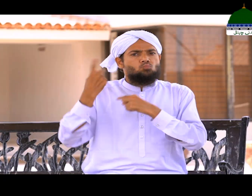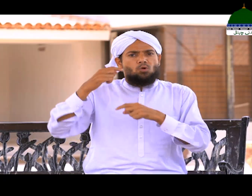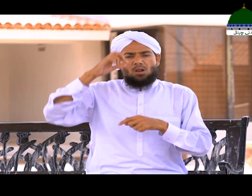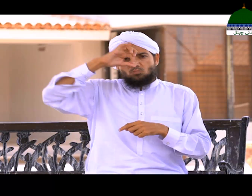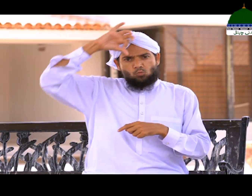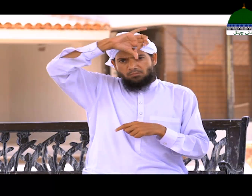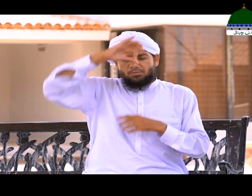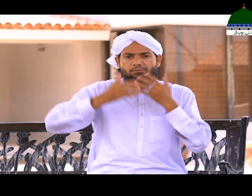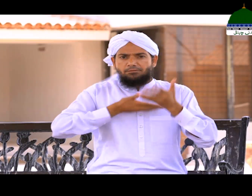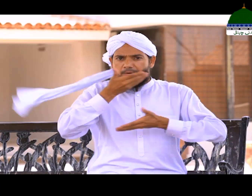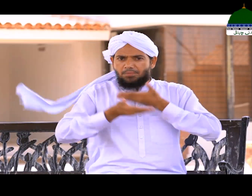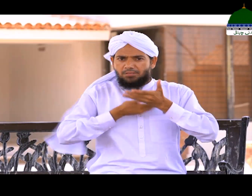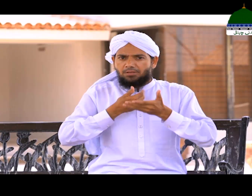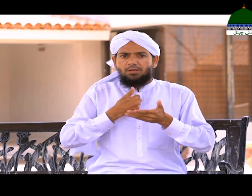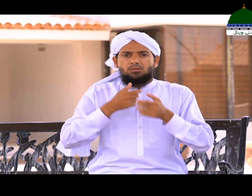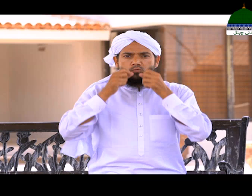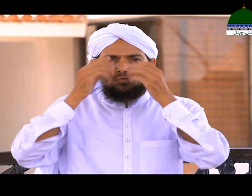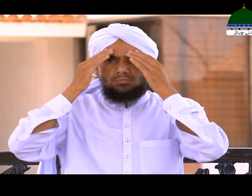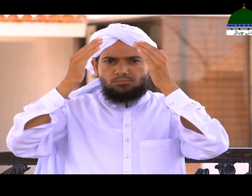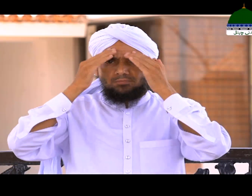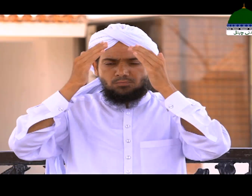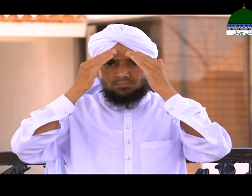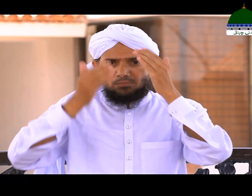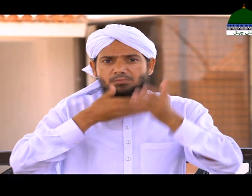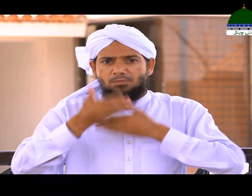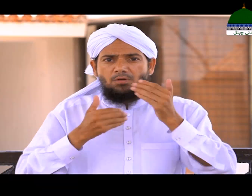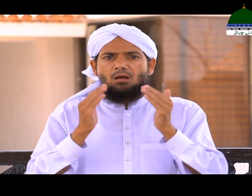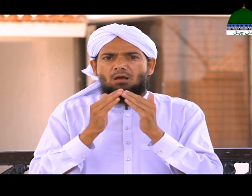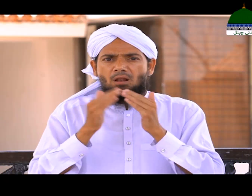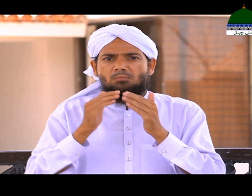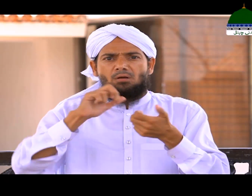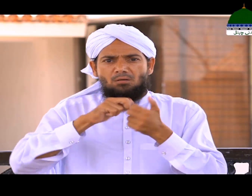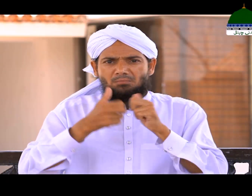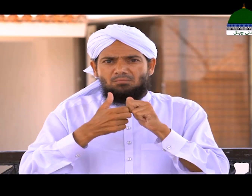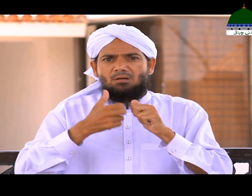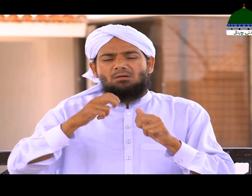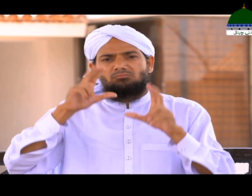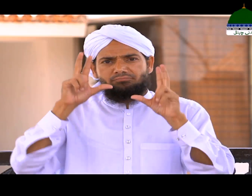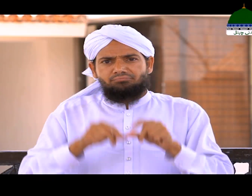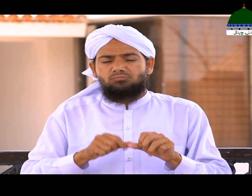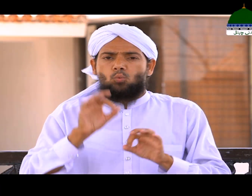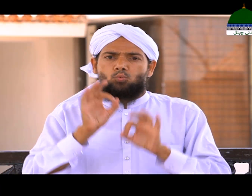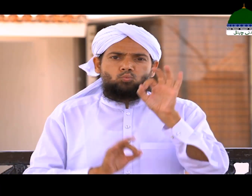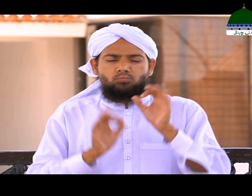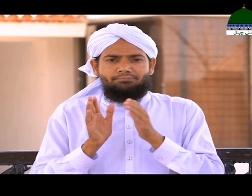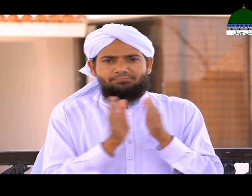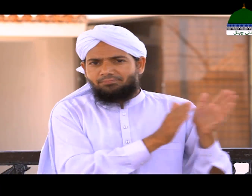امین صاحب رحمۃ اللہ علیہ فرماتے ہیں، درود پاک پڑھنے والے کے گھر پر آفتیں اور بلائیں نہیں آتی۔